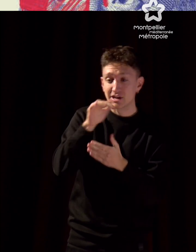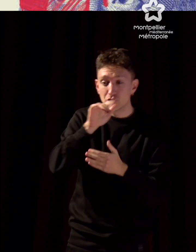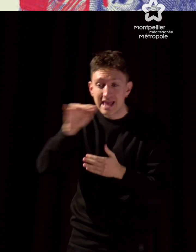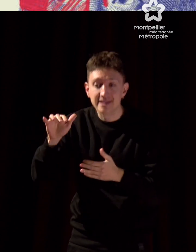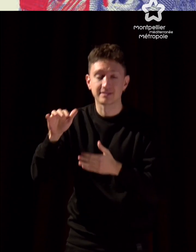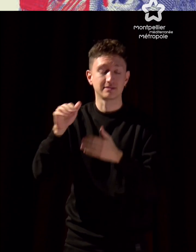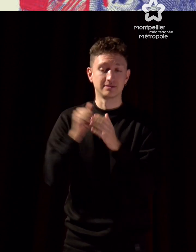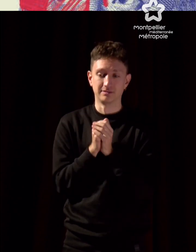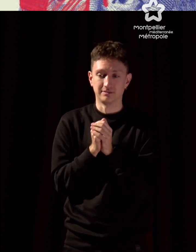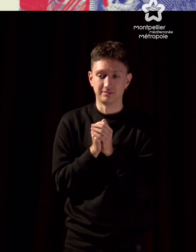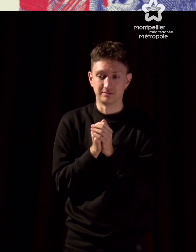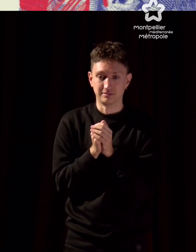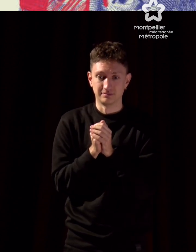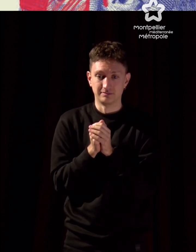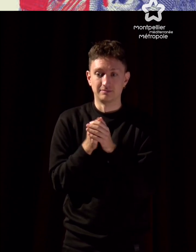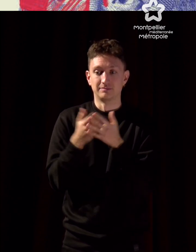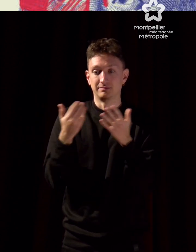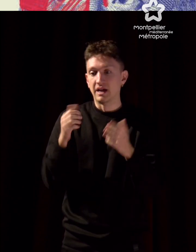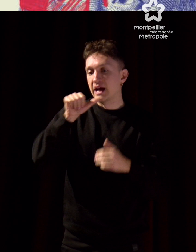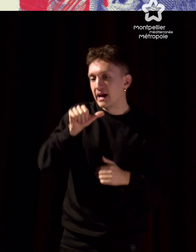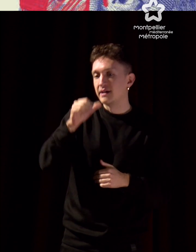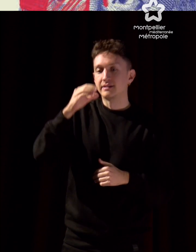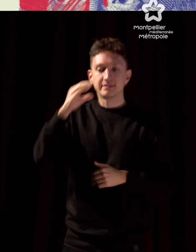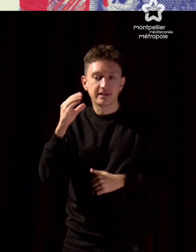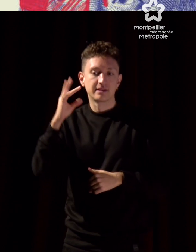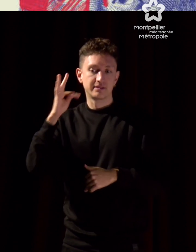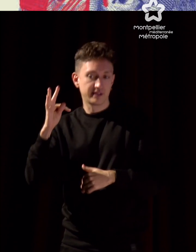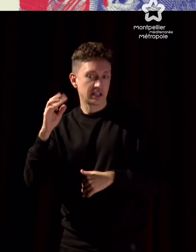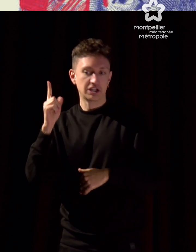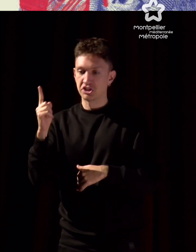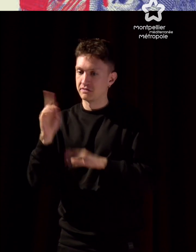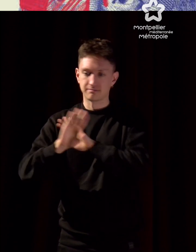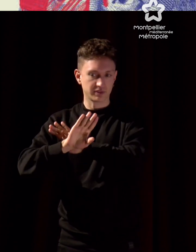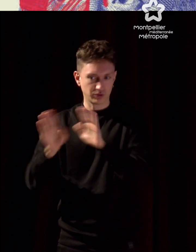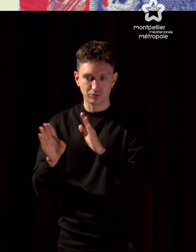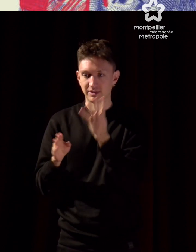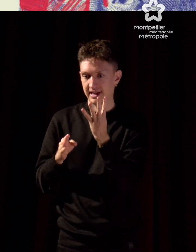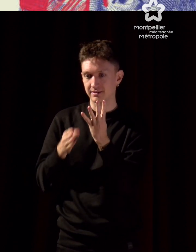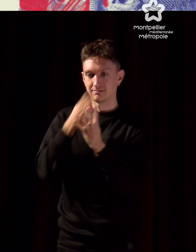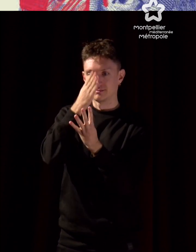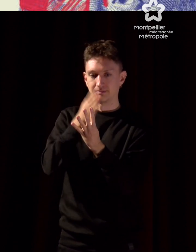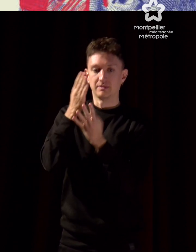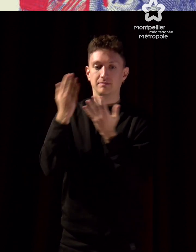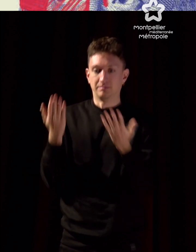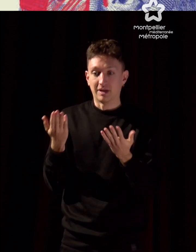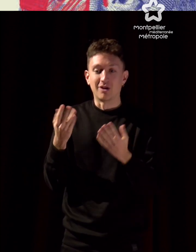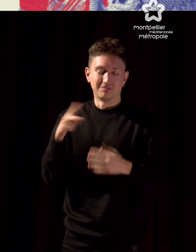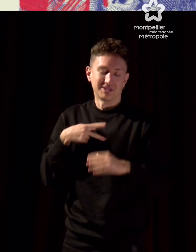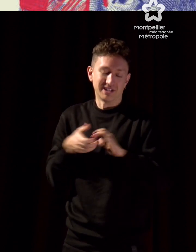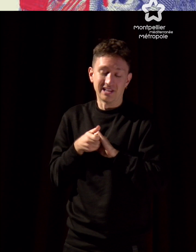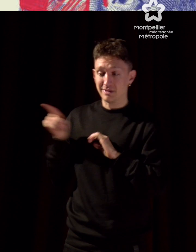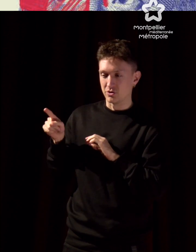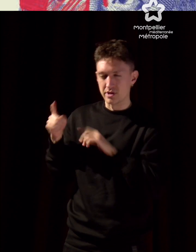lettres dans l'ADN sont seulement A, C, T, G. Donc 3 milliards de lettres. Il y a un ami qui a calculé ça.